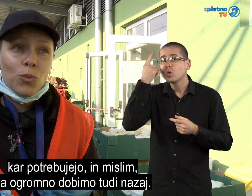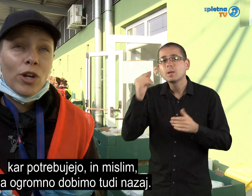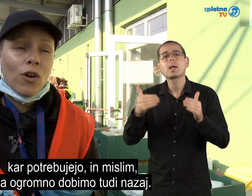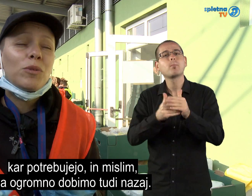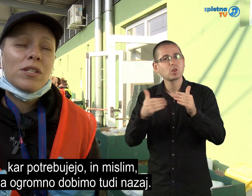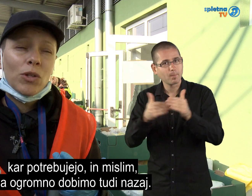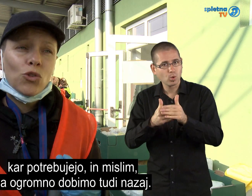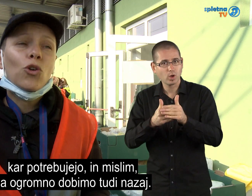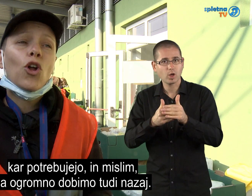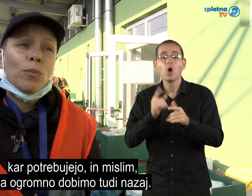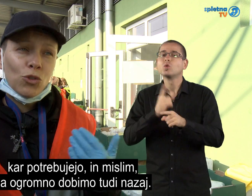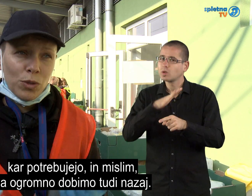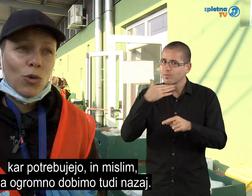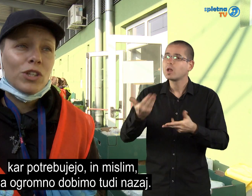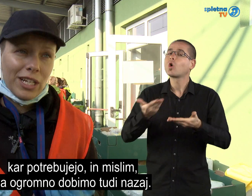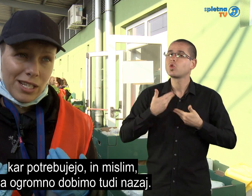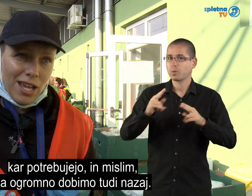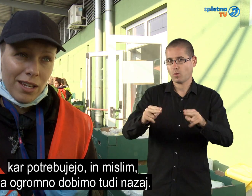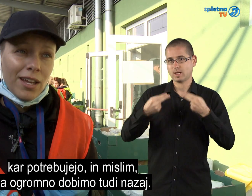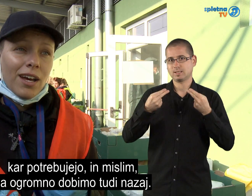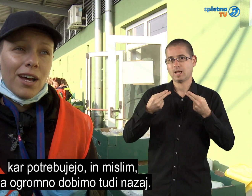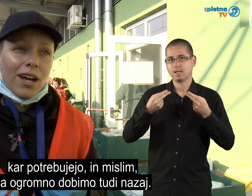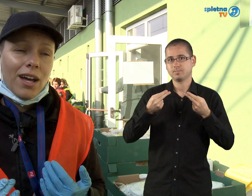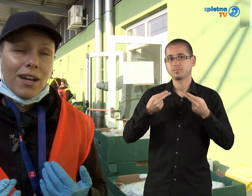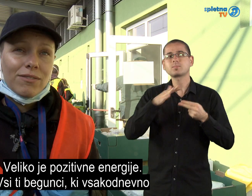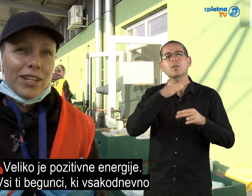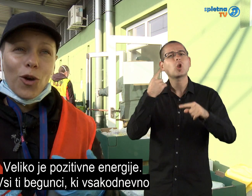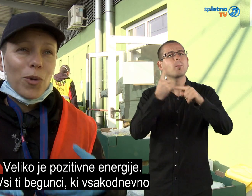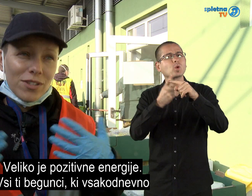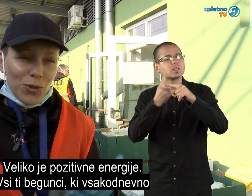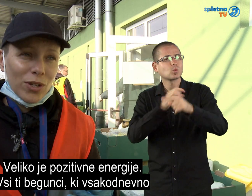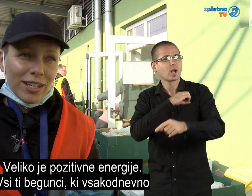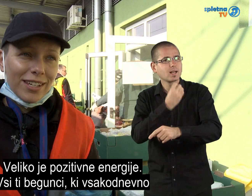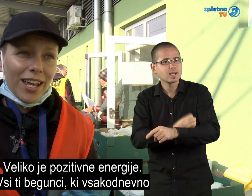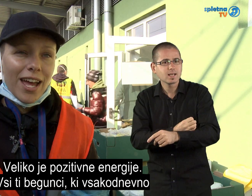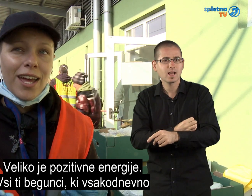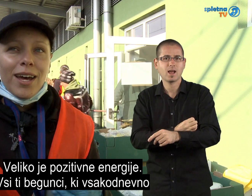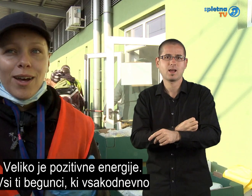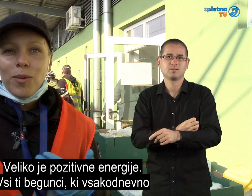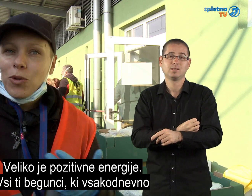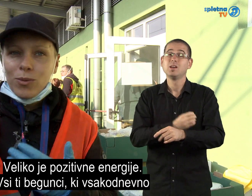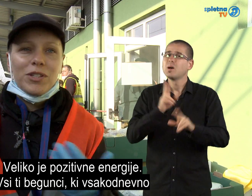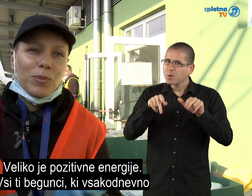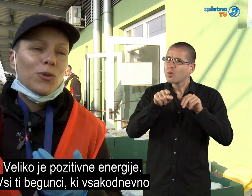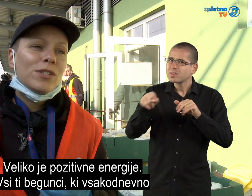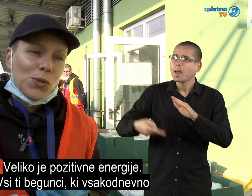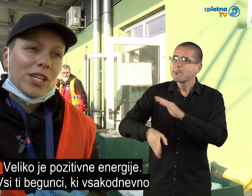potrebujejo, in mislim, da tudi ogromno dobimo od njih nazaj. Veliko pozitivne energije, prav ti begunci, vsi, ki